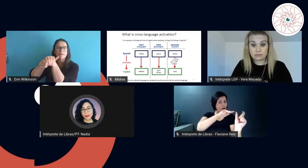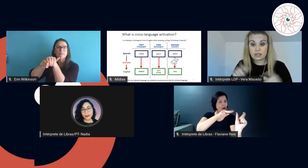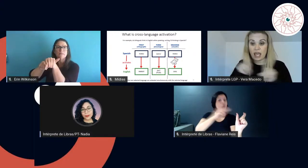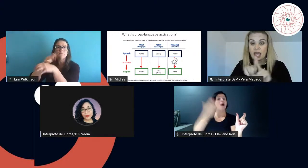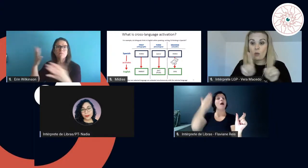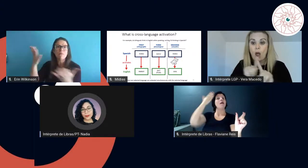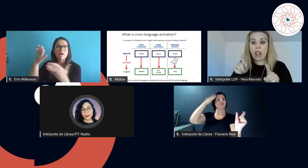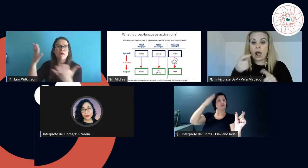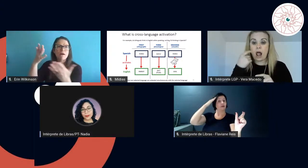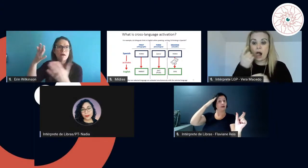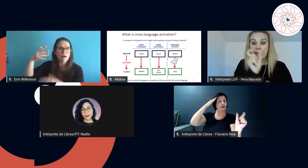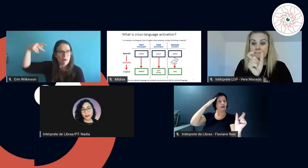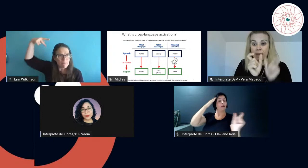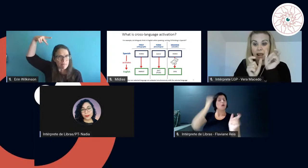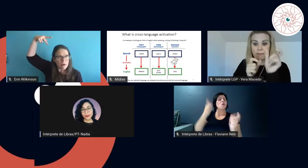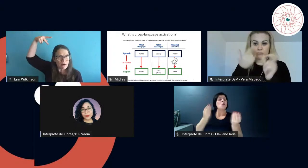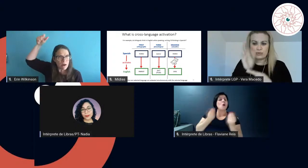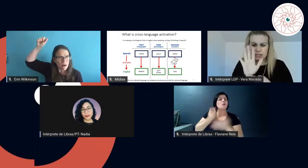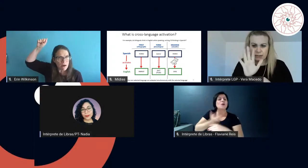Nós temos